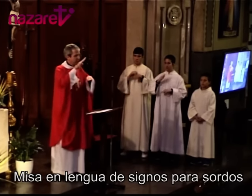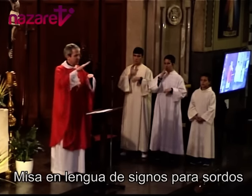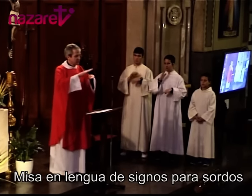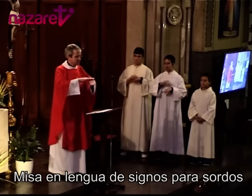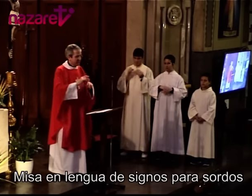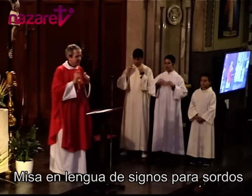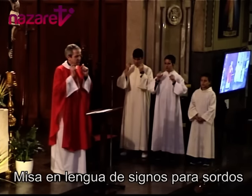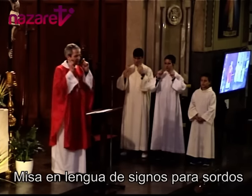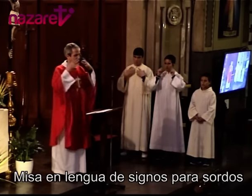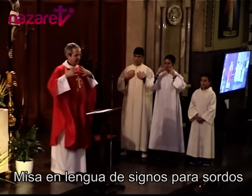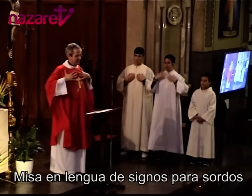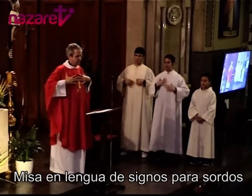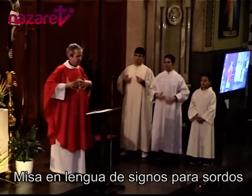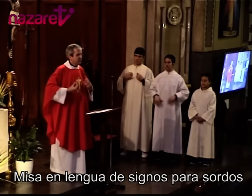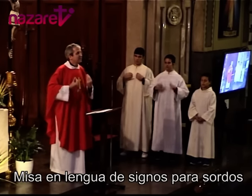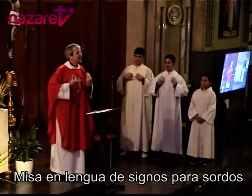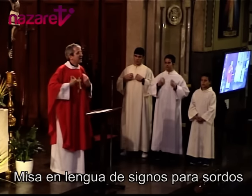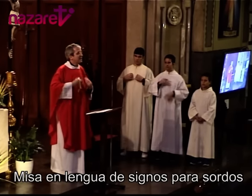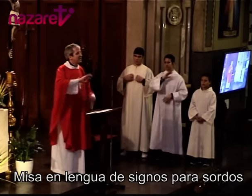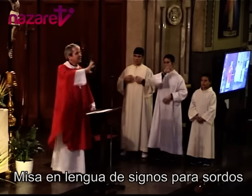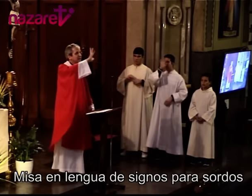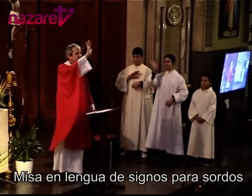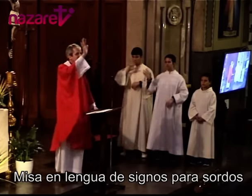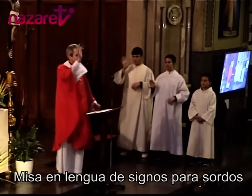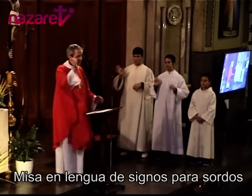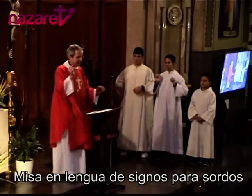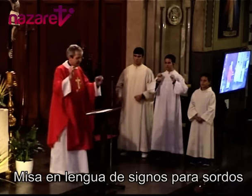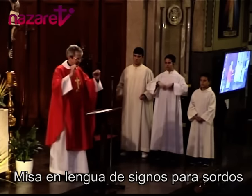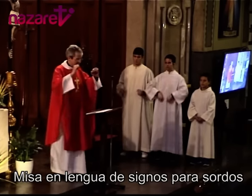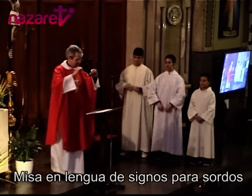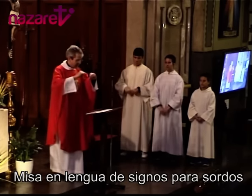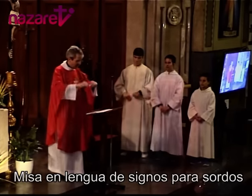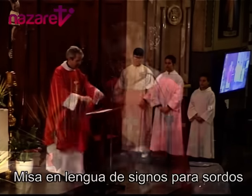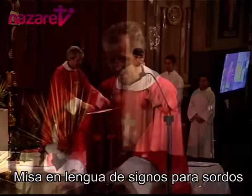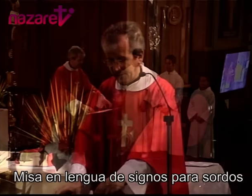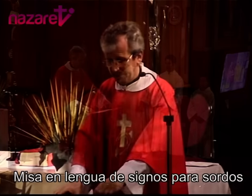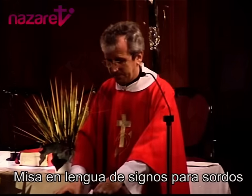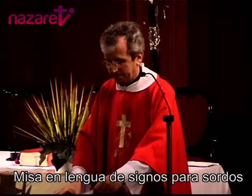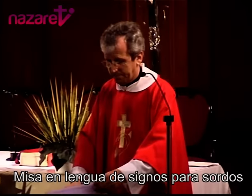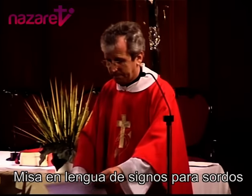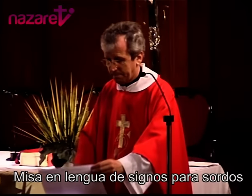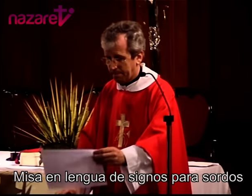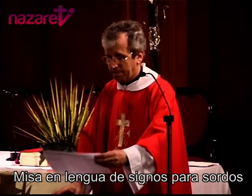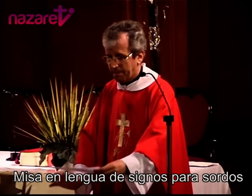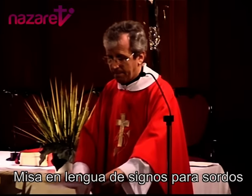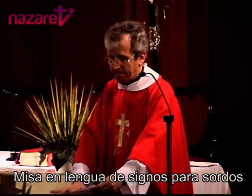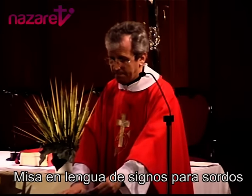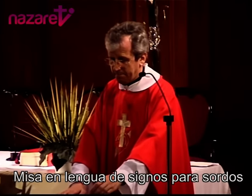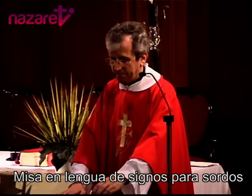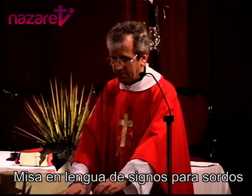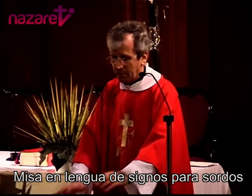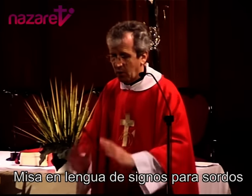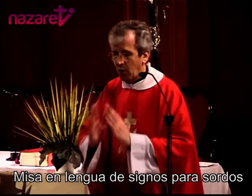el perdón de los pecados, la resurrección de la carne y la vida eterna. Amén.